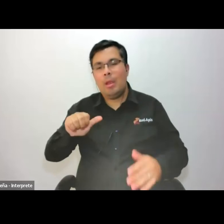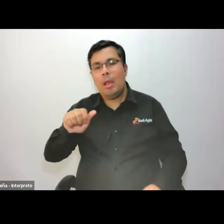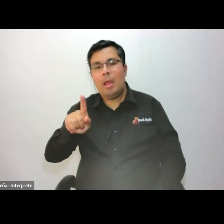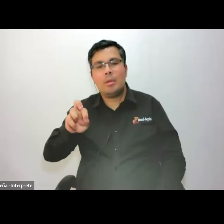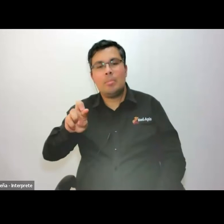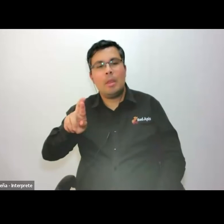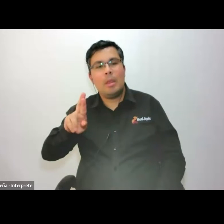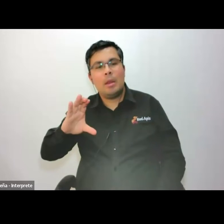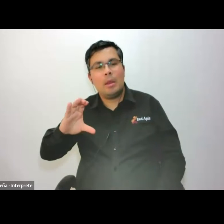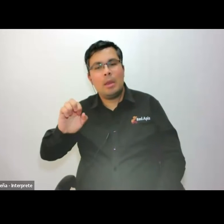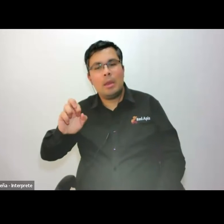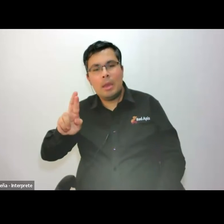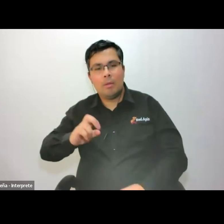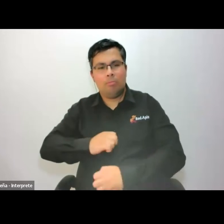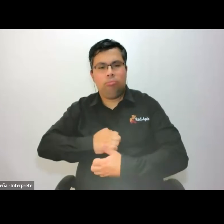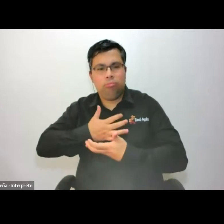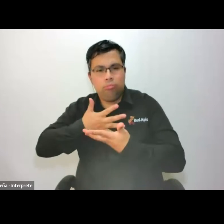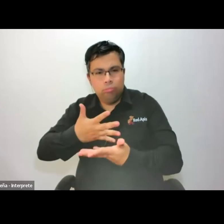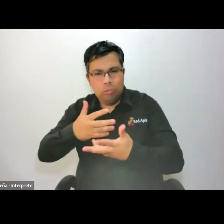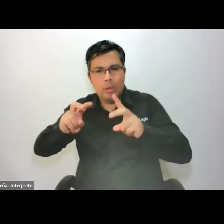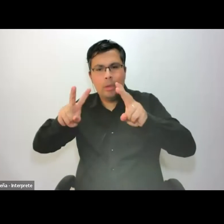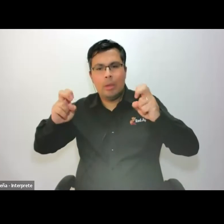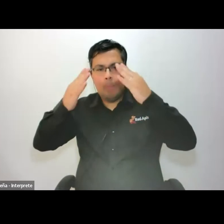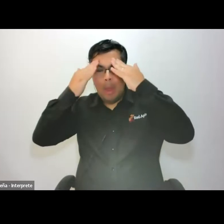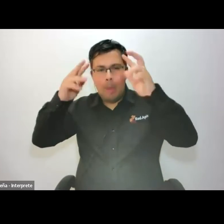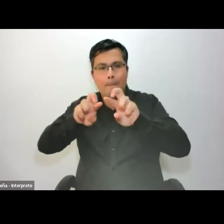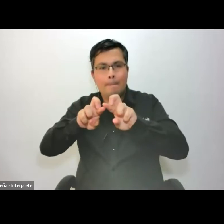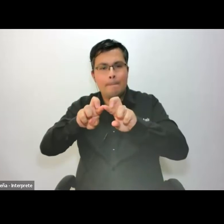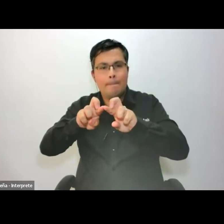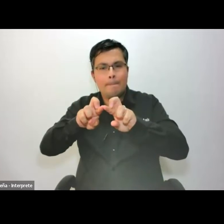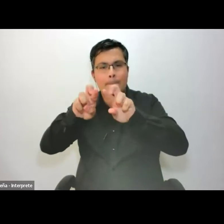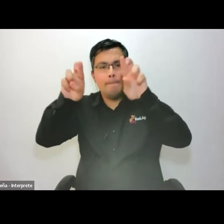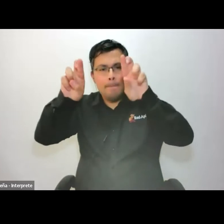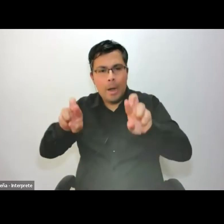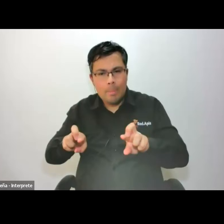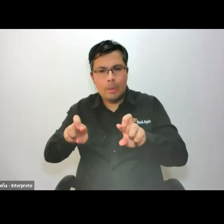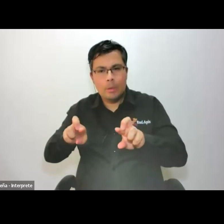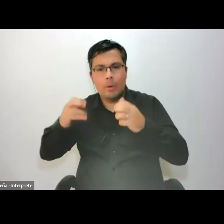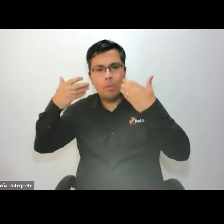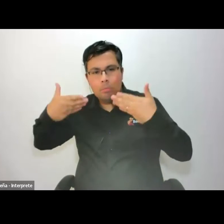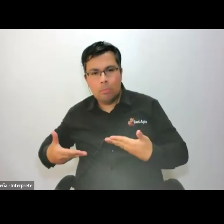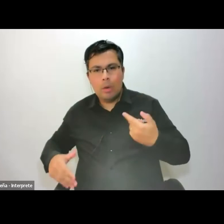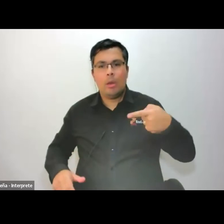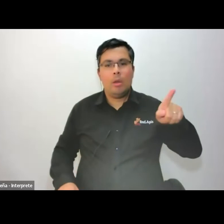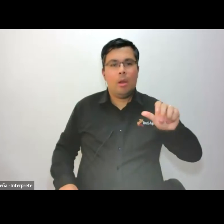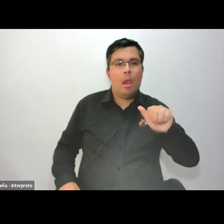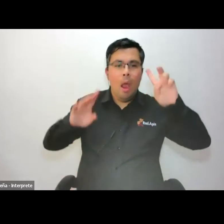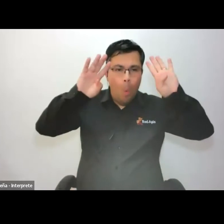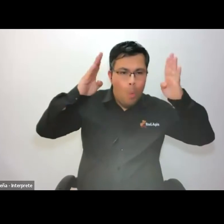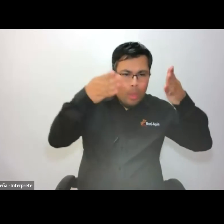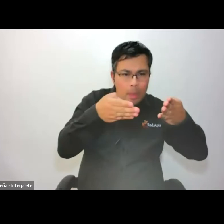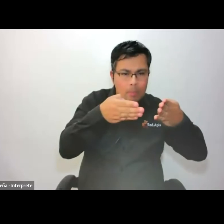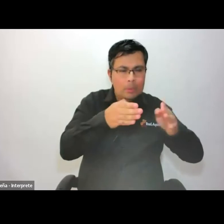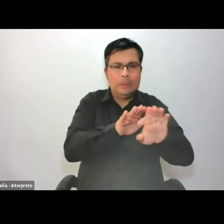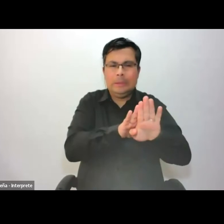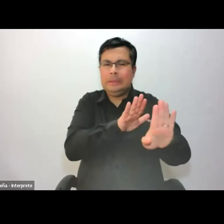parámetros normales y el autismo tenía una afectación mayor y menos interacción social recíproca. Ya, estamos en el DSM-5 y ahora